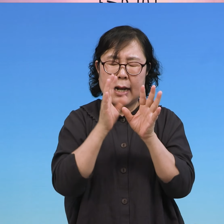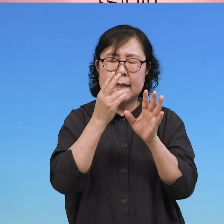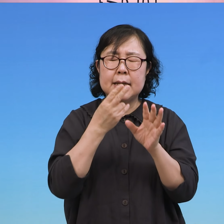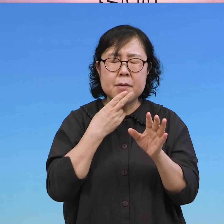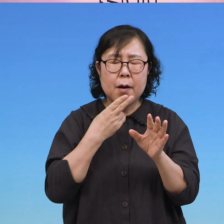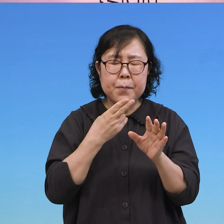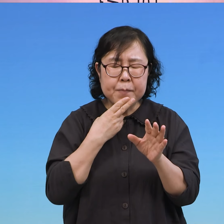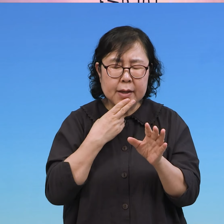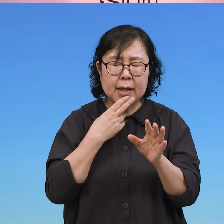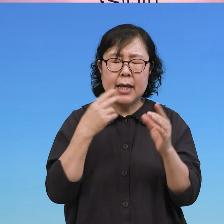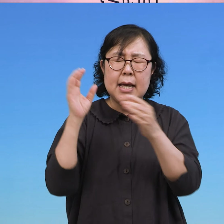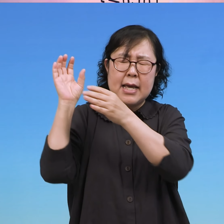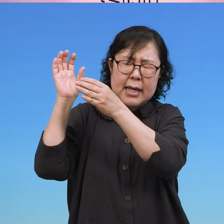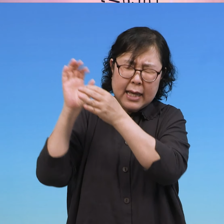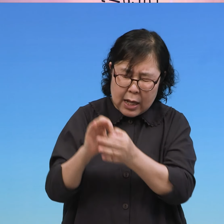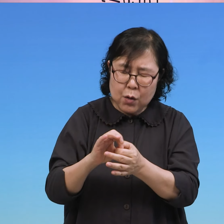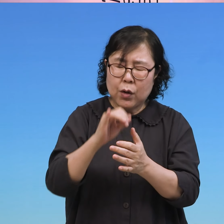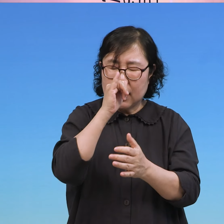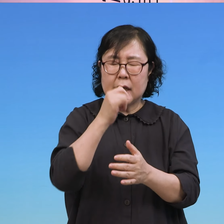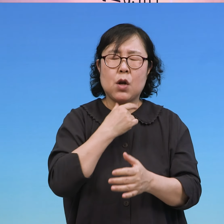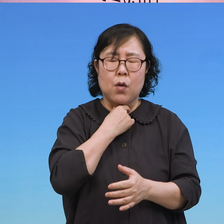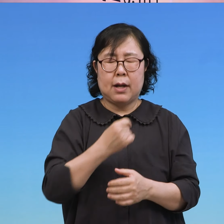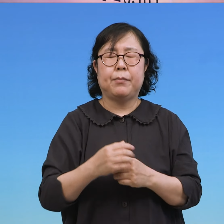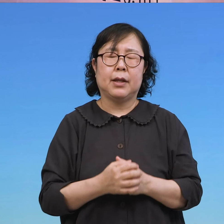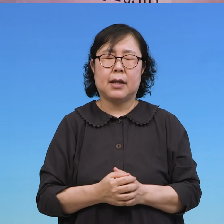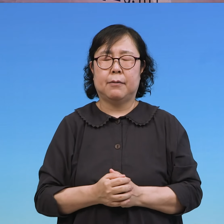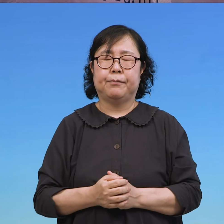사그라들지 않고 여전히 계속되기를 원합니다.